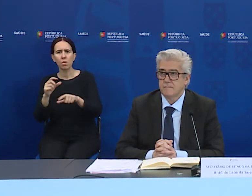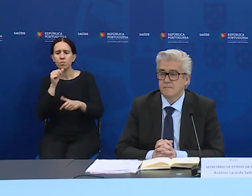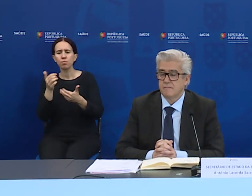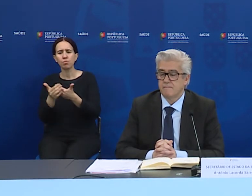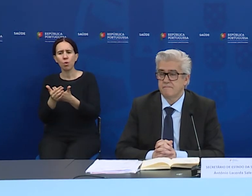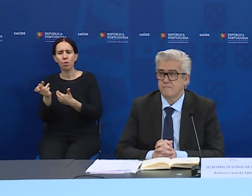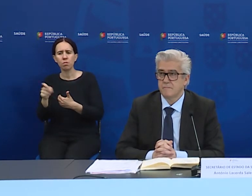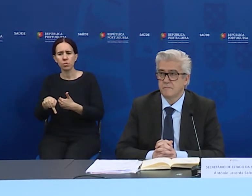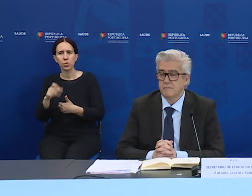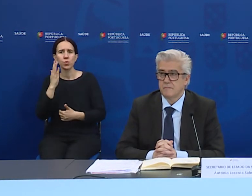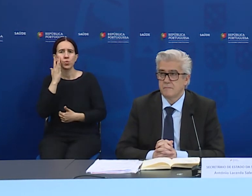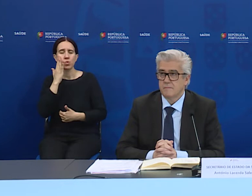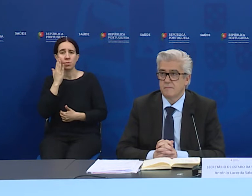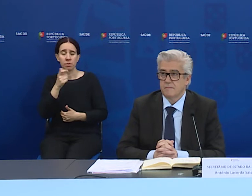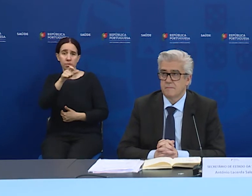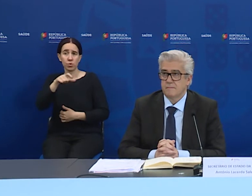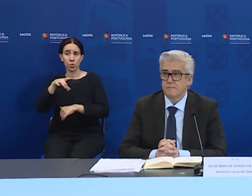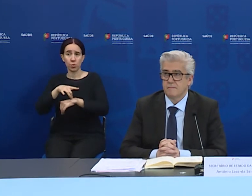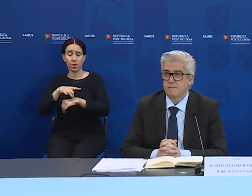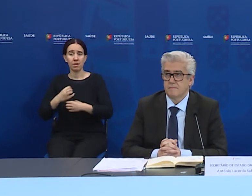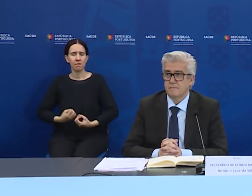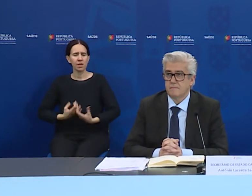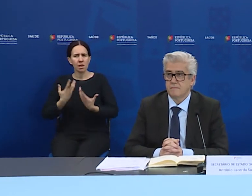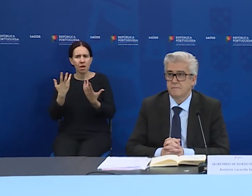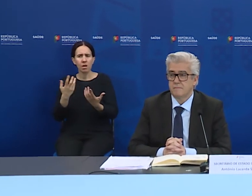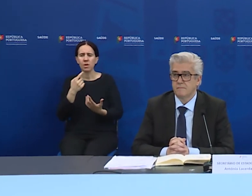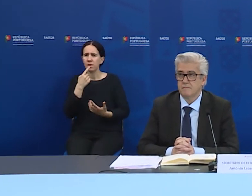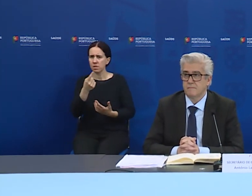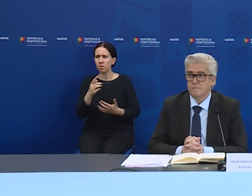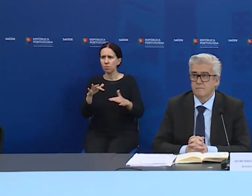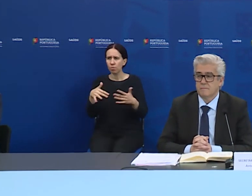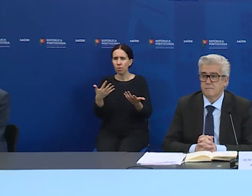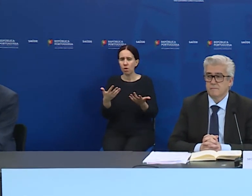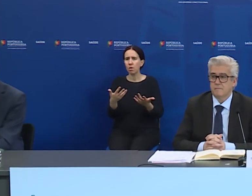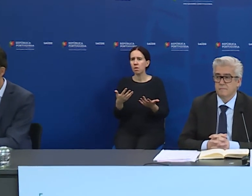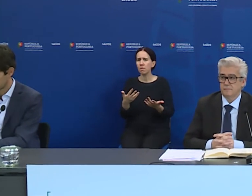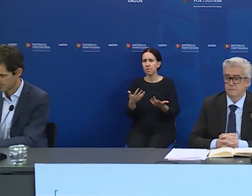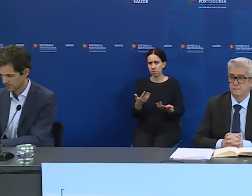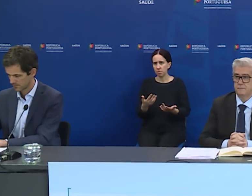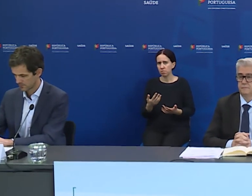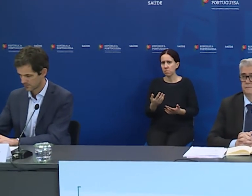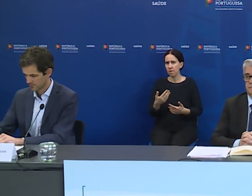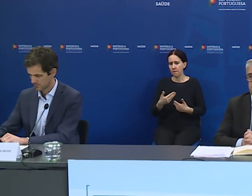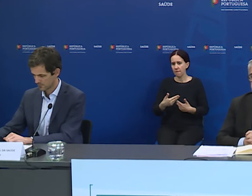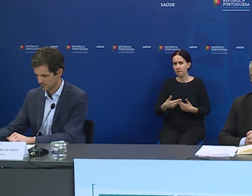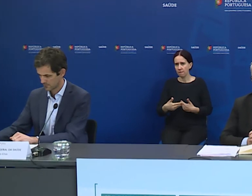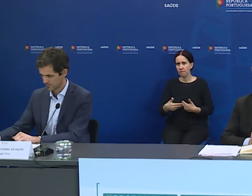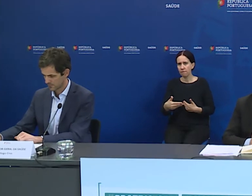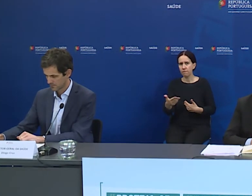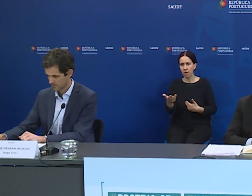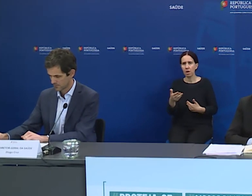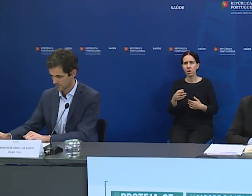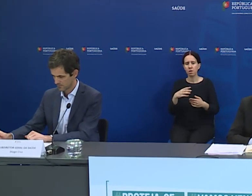número de mortos e de doentes infectados já se pode dizer que portugal vai escapar